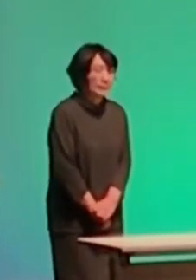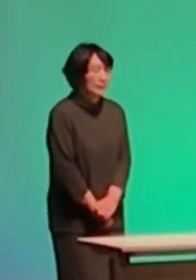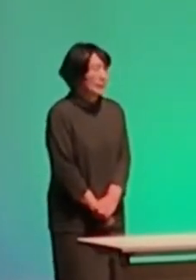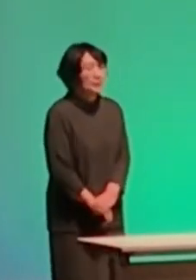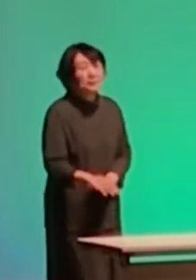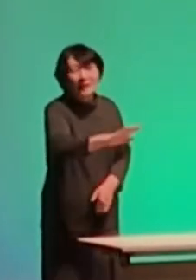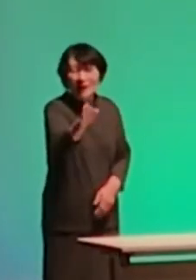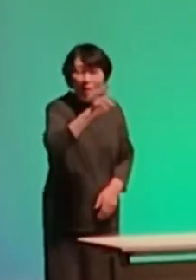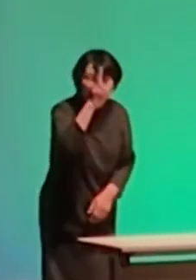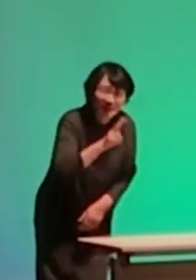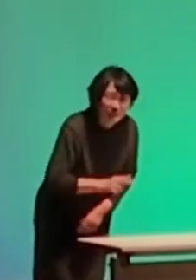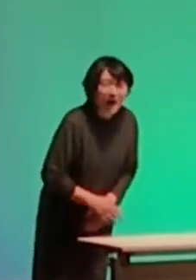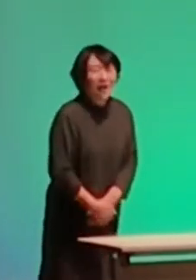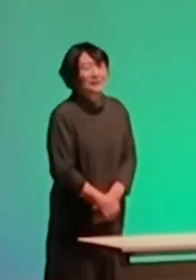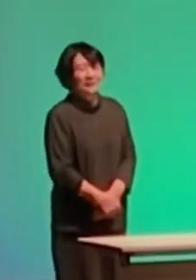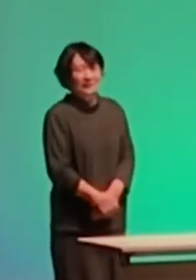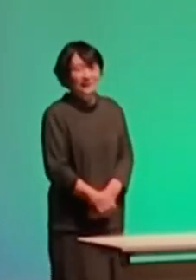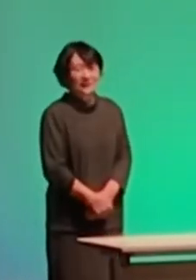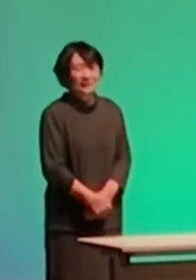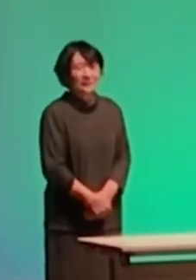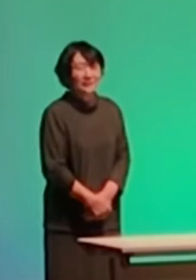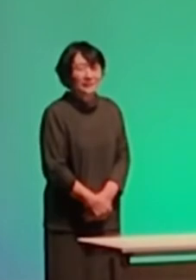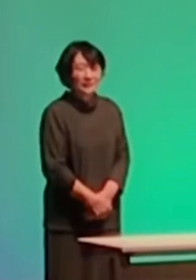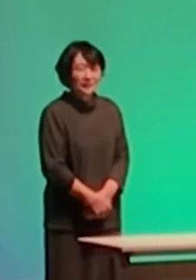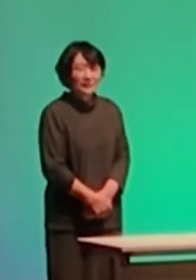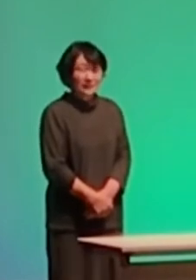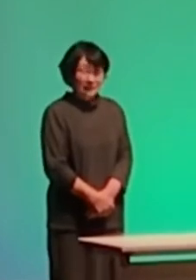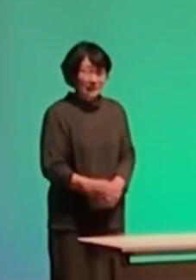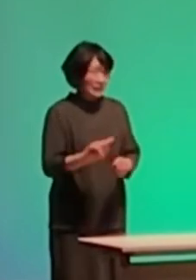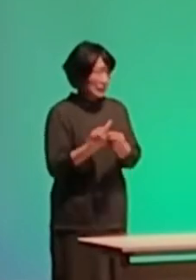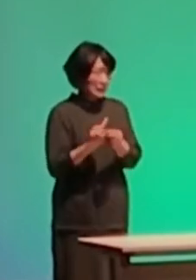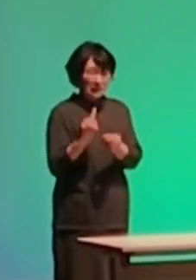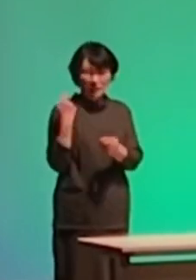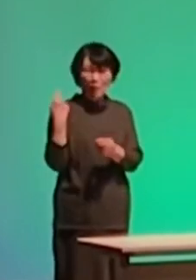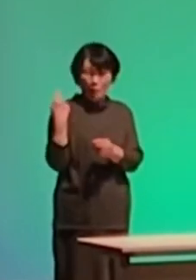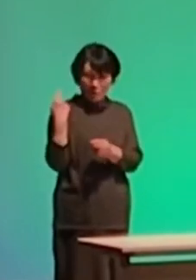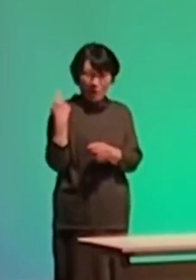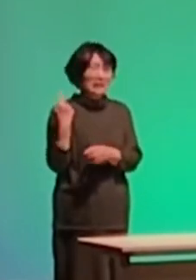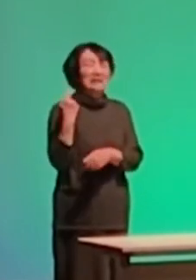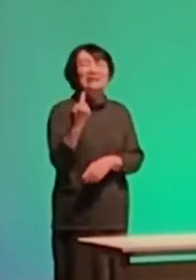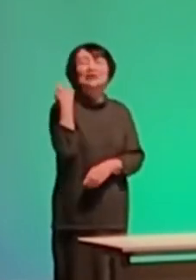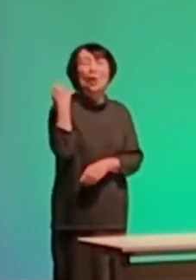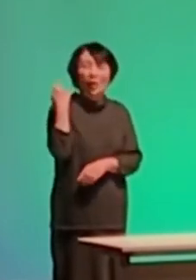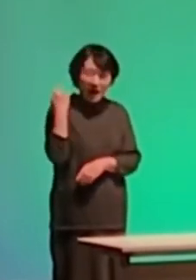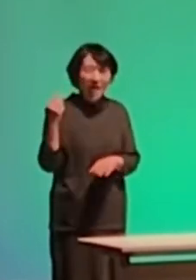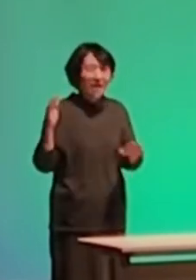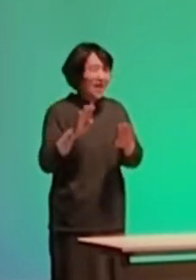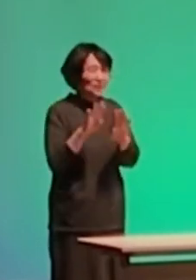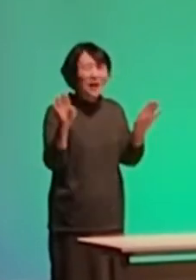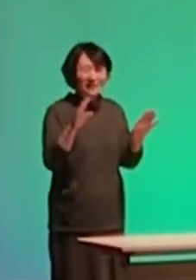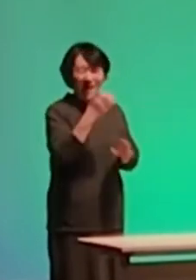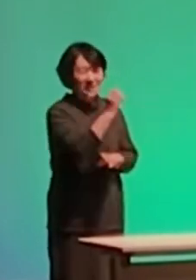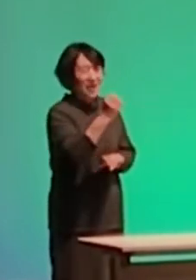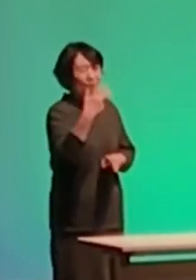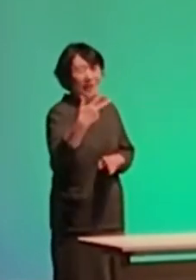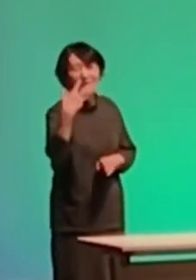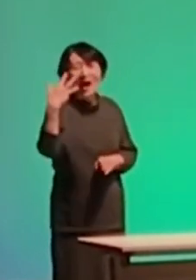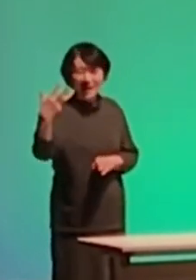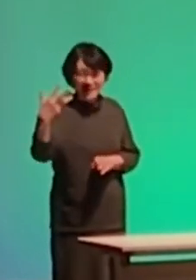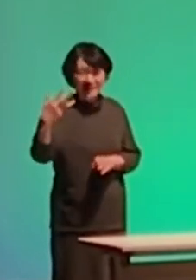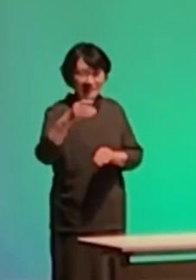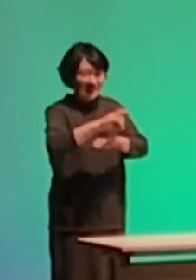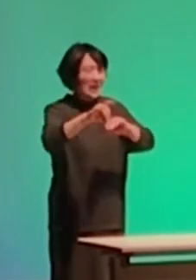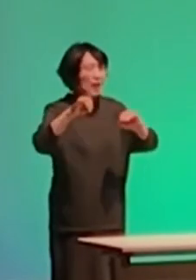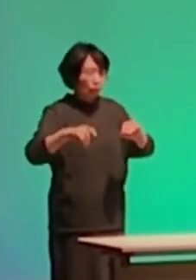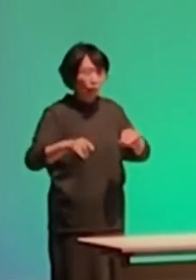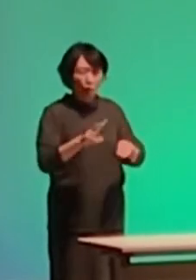どうも皆さんこんにちは。昨日から始まったこの078企画の真ん中のですね、この2日目